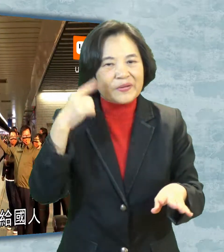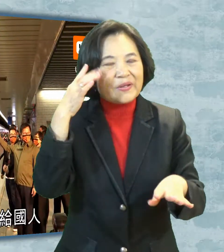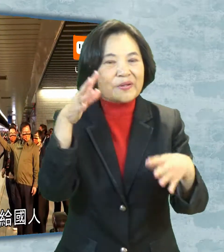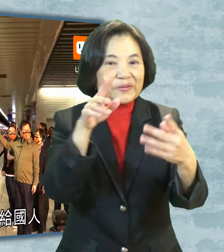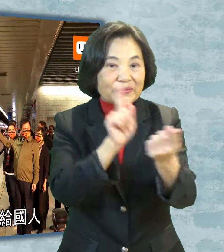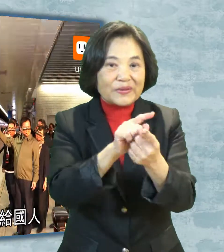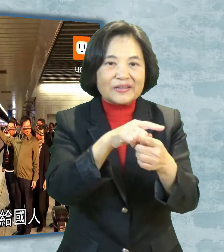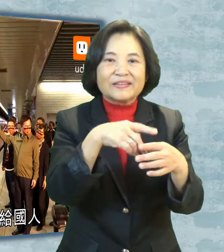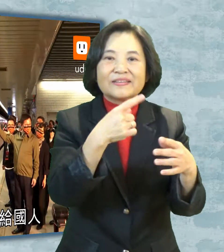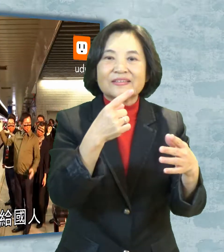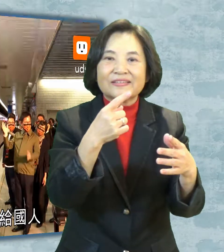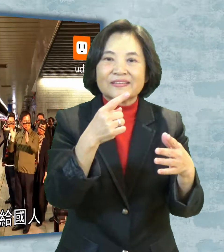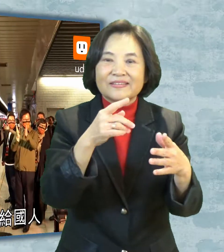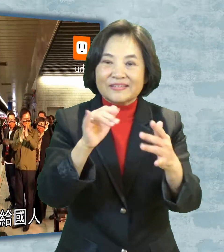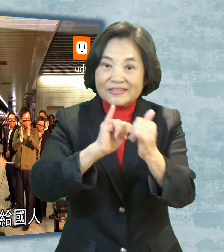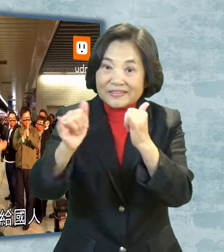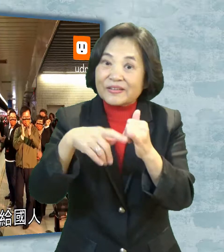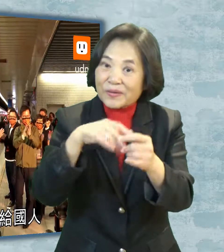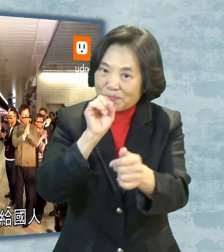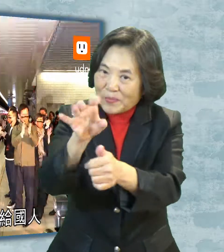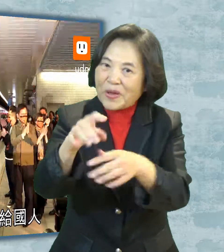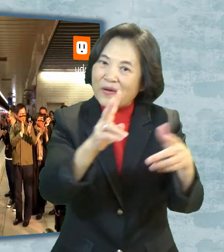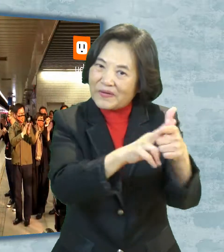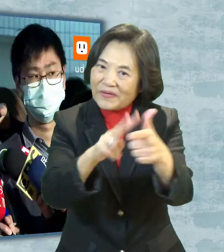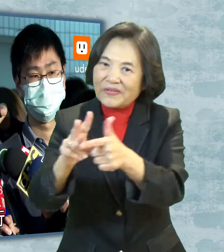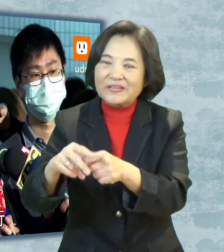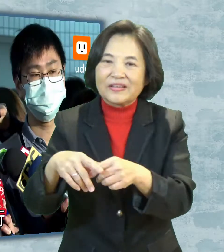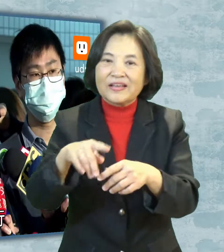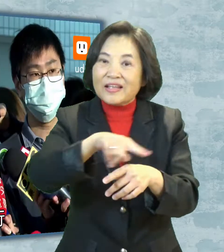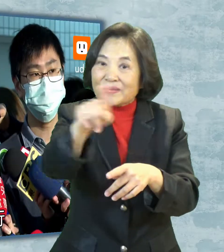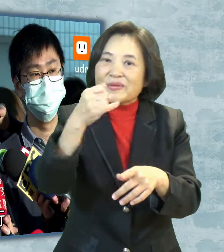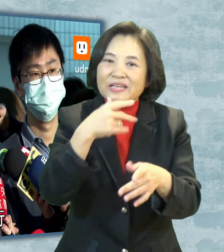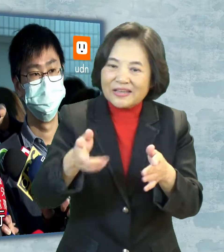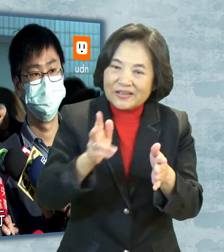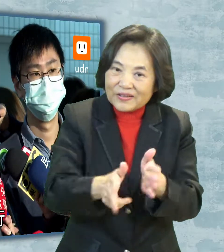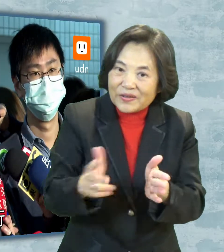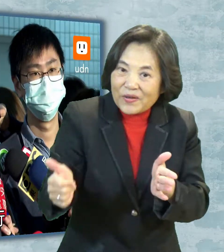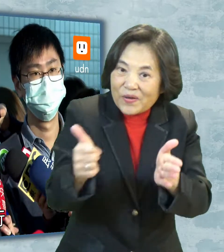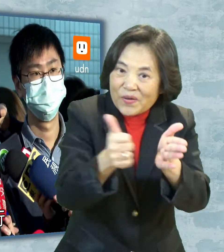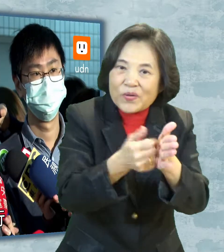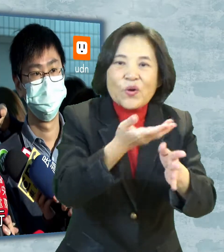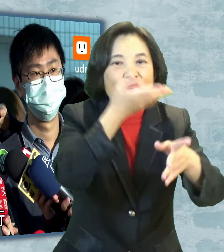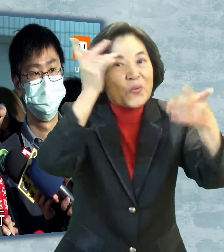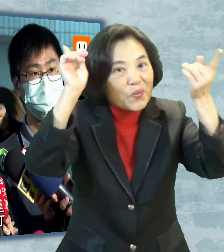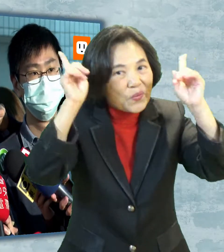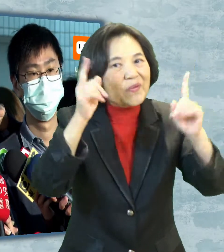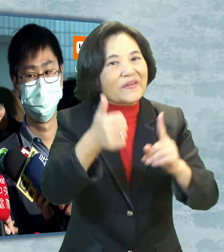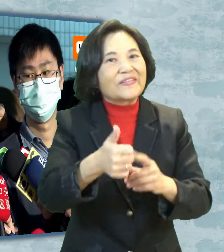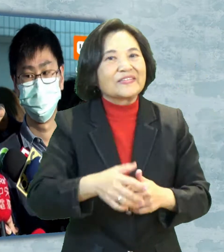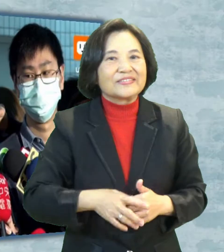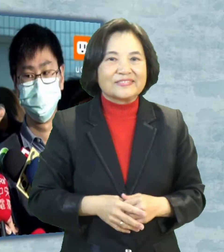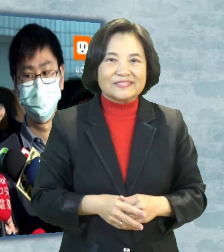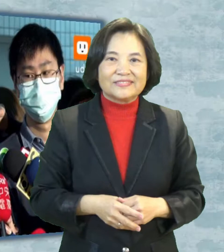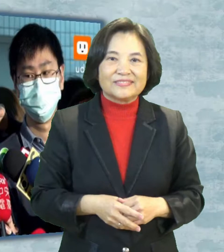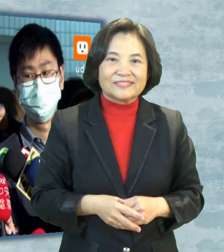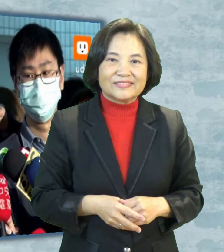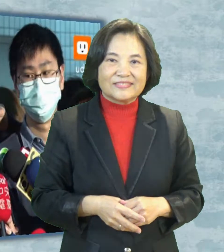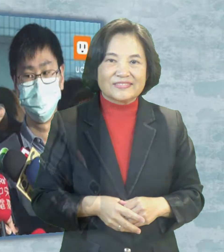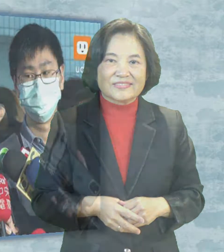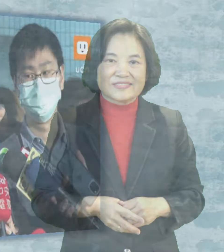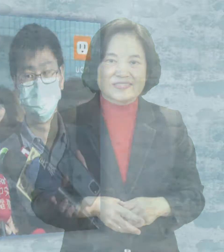所以我也特别这个推荐给国人，坐火车去旅行。